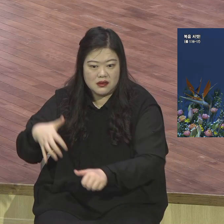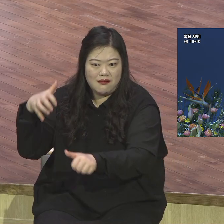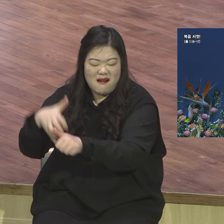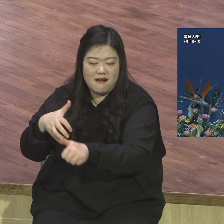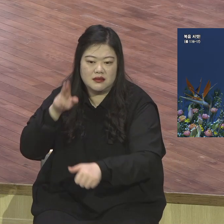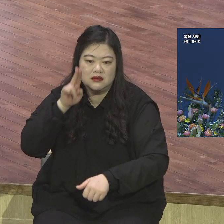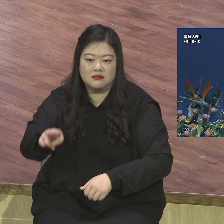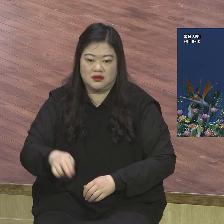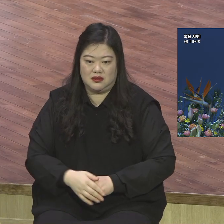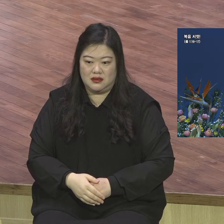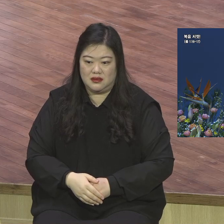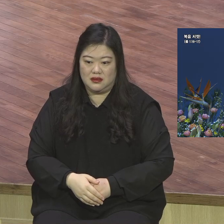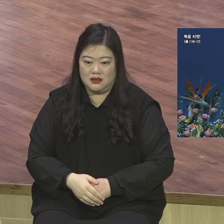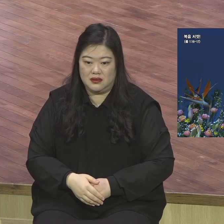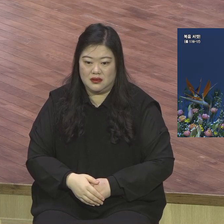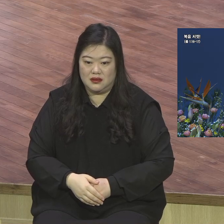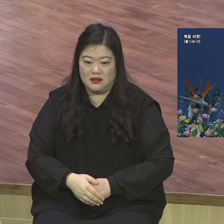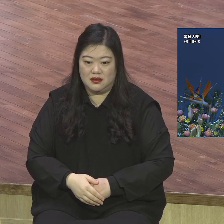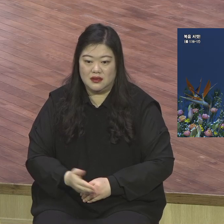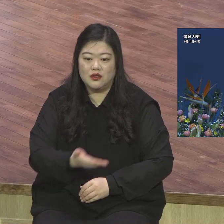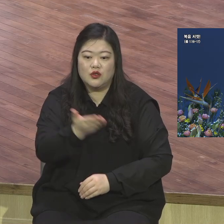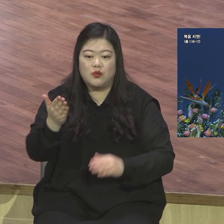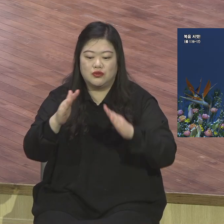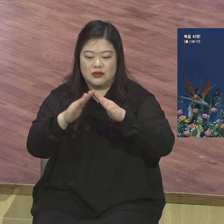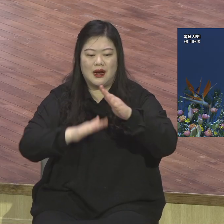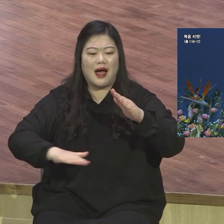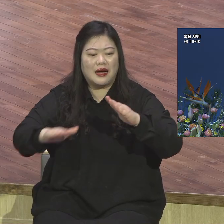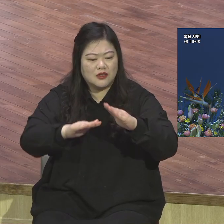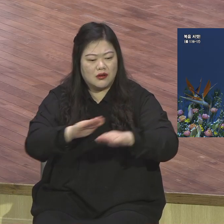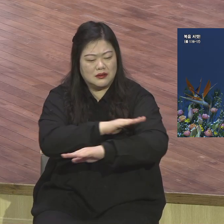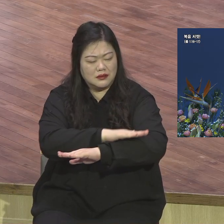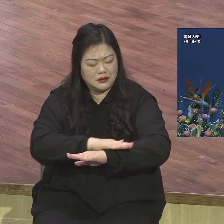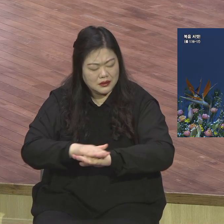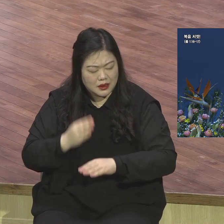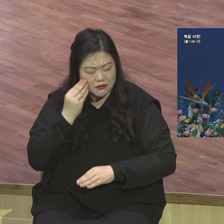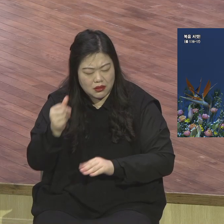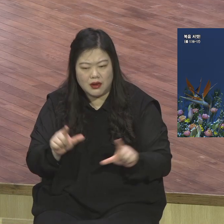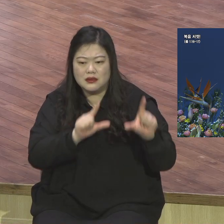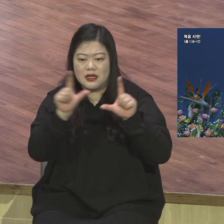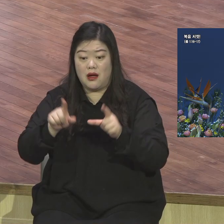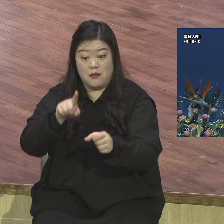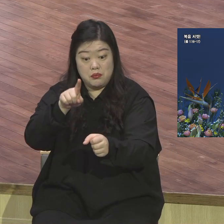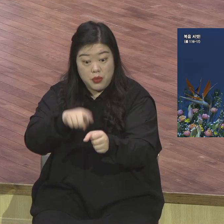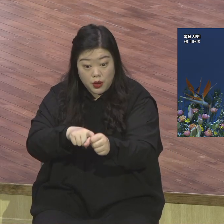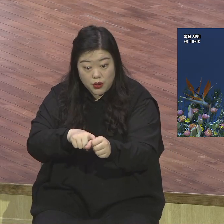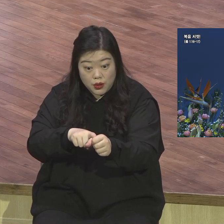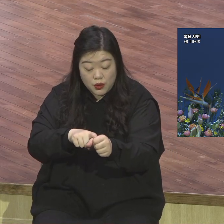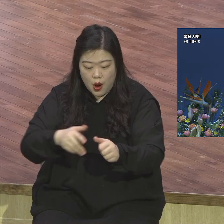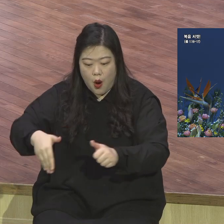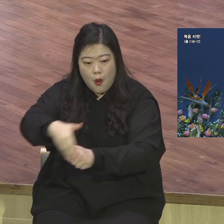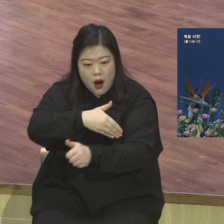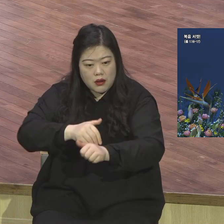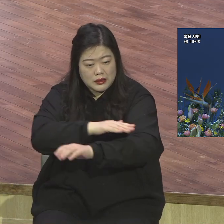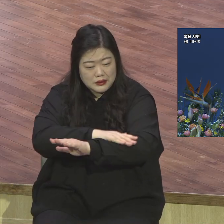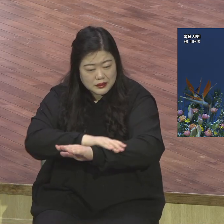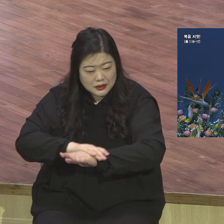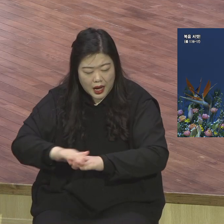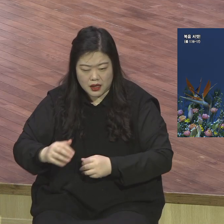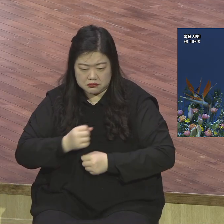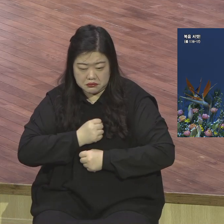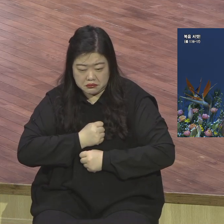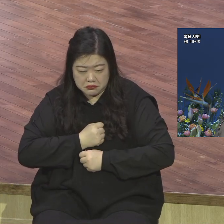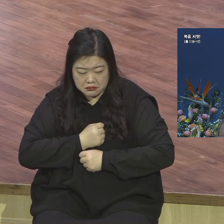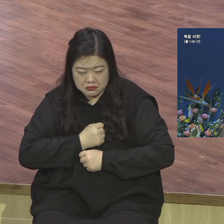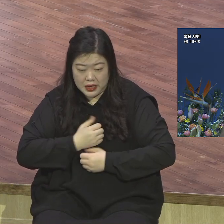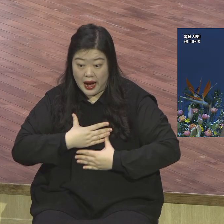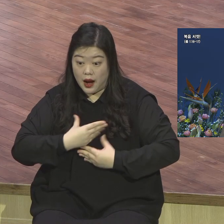파수꾼. 여러분 가정을 지켜야 돼요. 여러분이 이 살고 있는 환경을 지키는 건 유일한 여러분만이